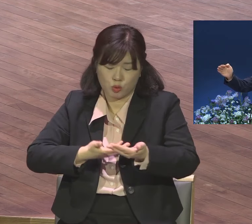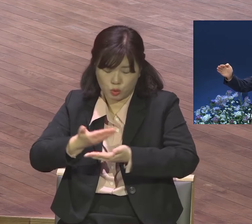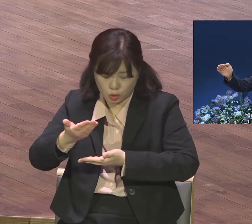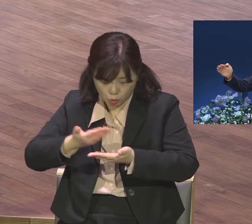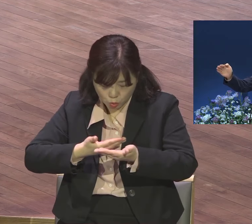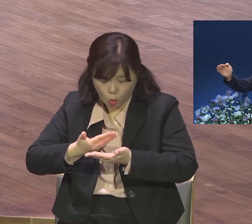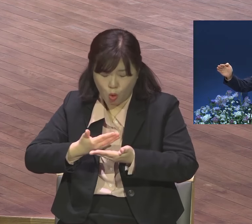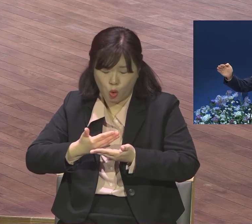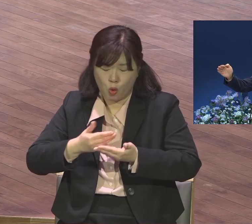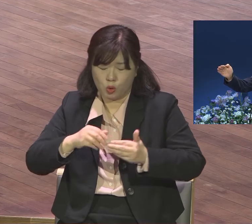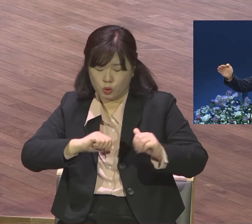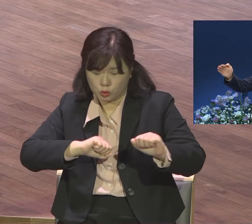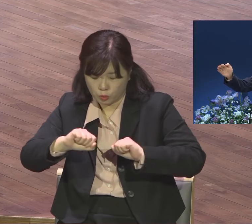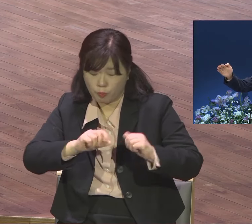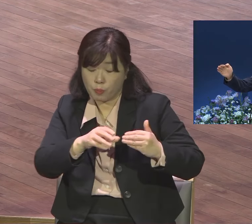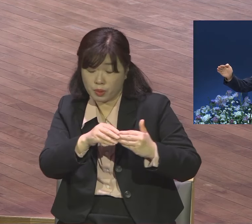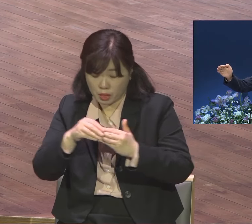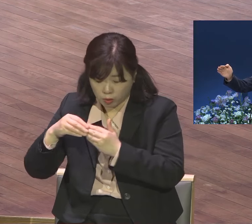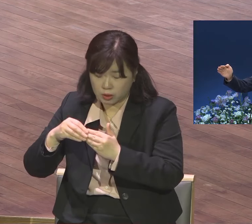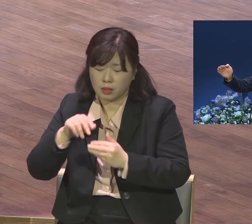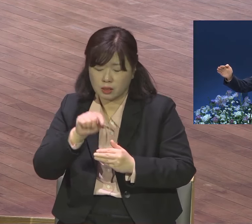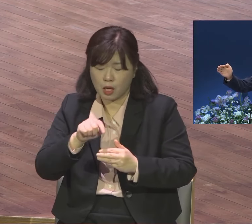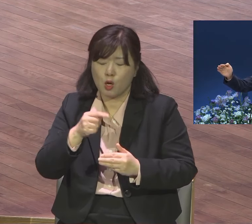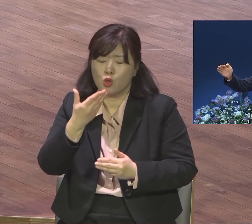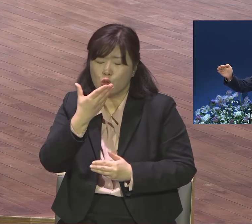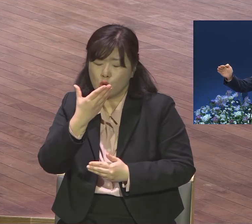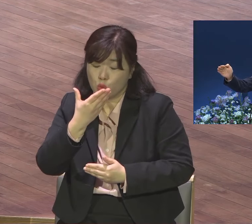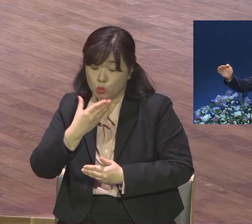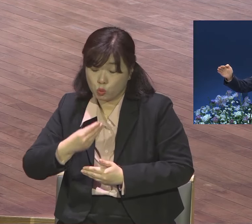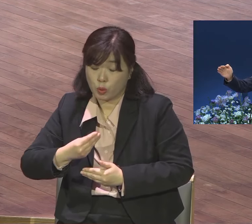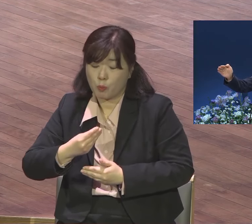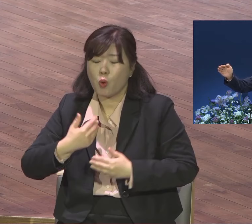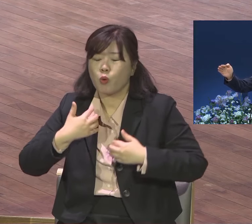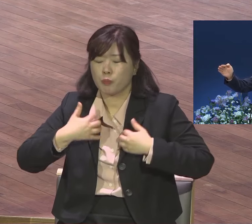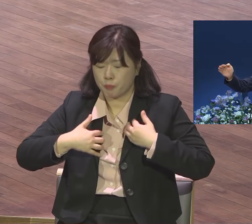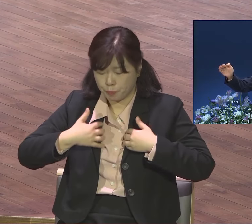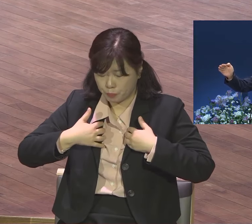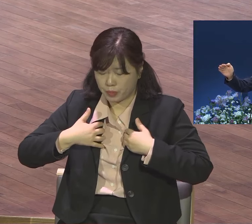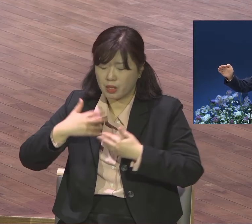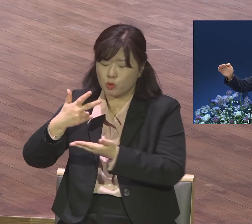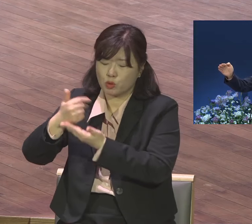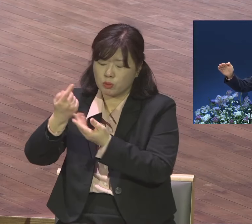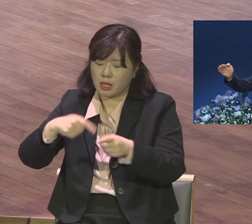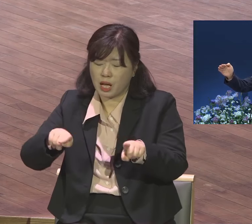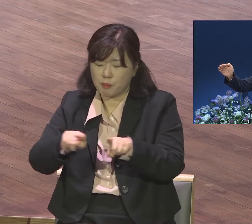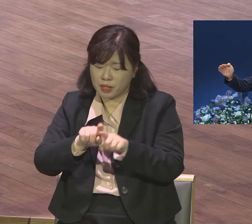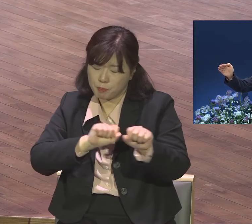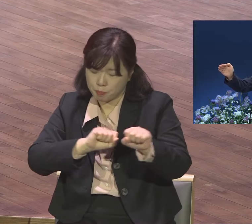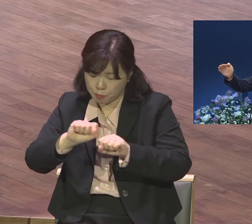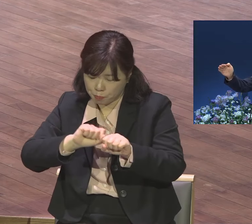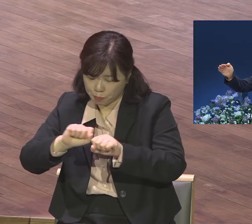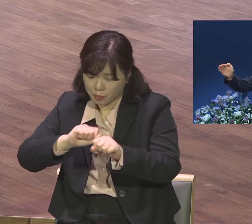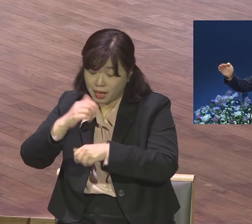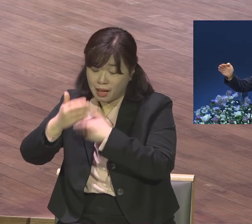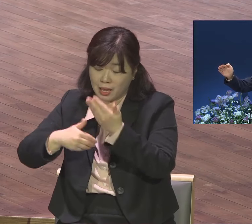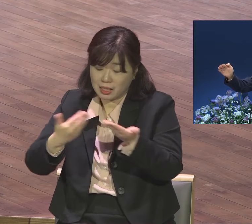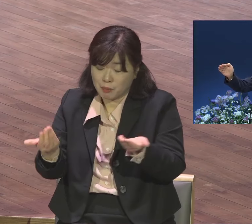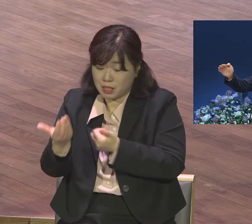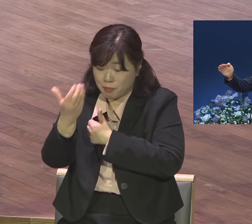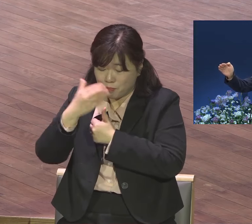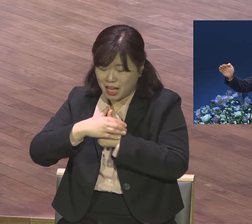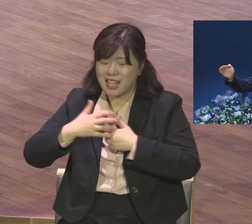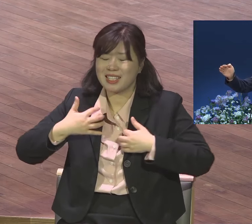역사하심이 주님과 동행하는 행복을 체험하며 쉽고 가벼운 주님의 짐을 기쁨으로 감당하길 소망하는